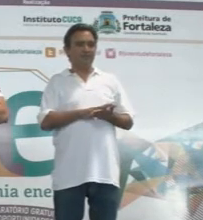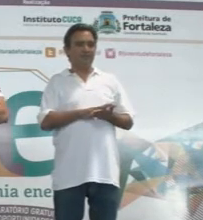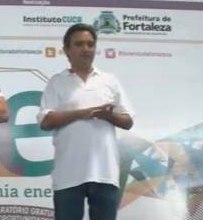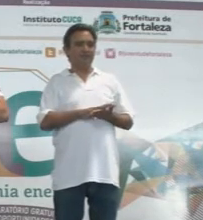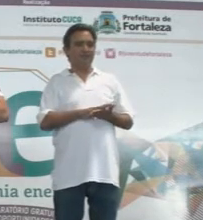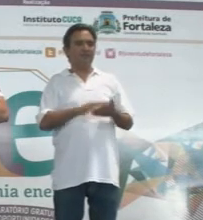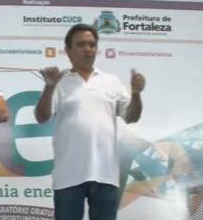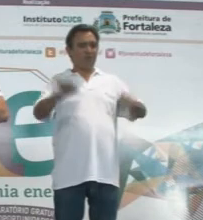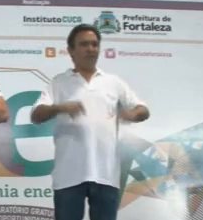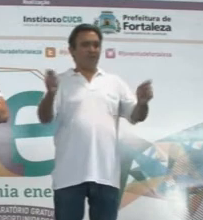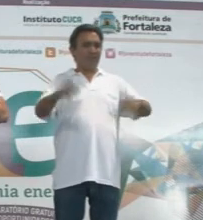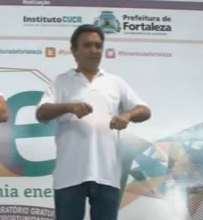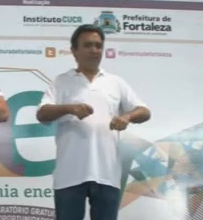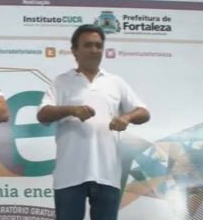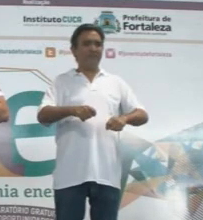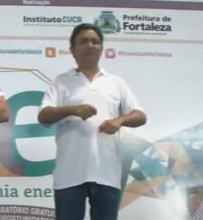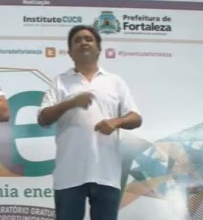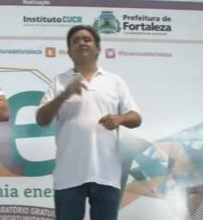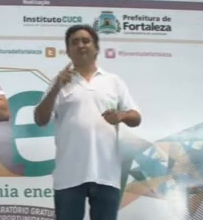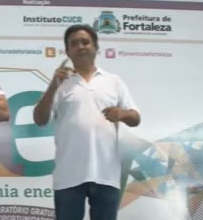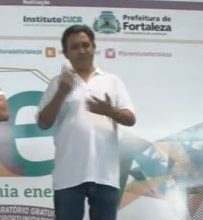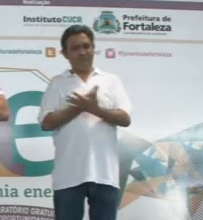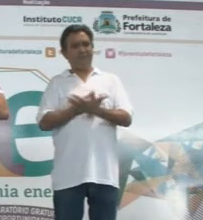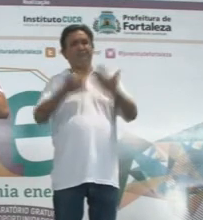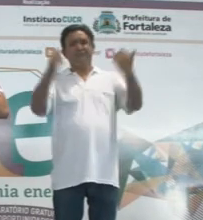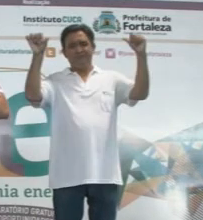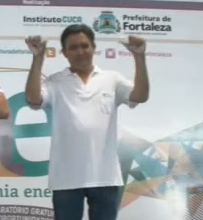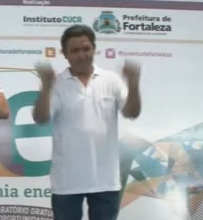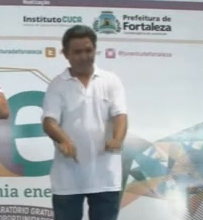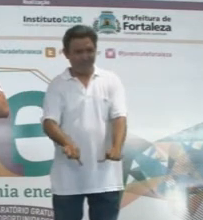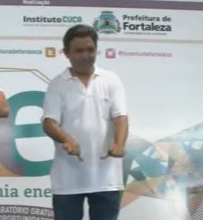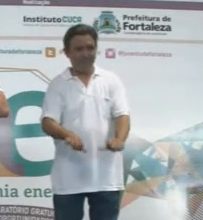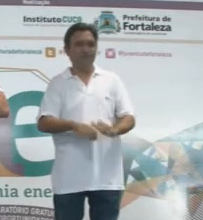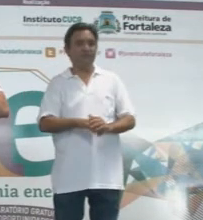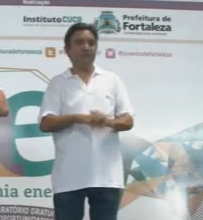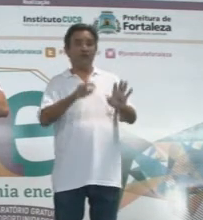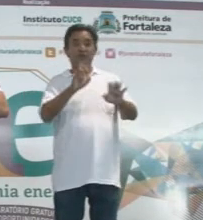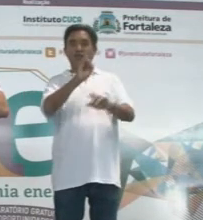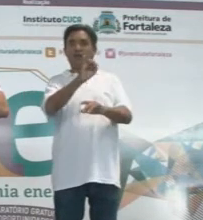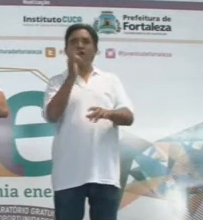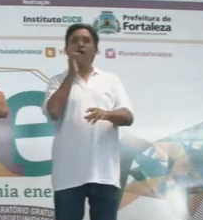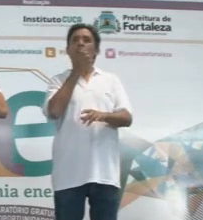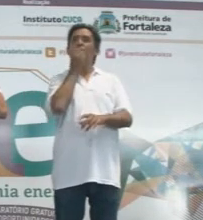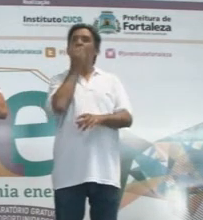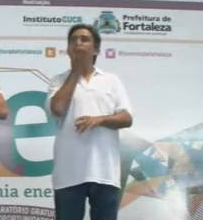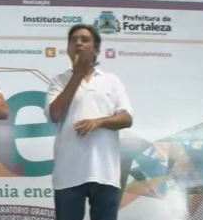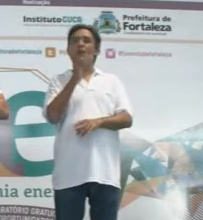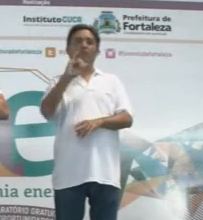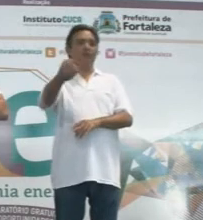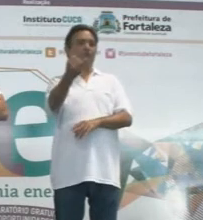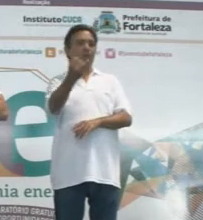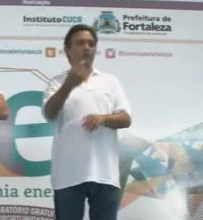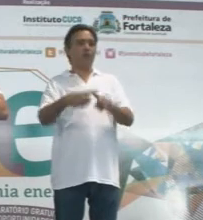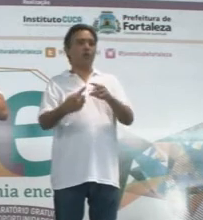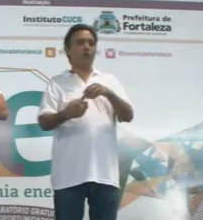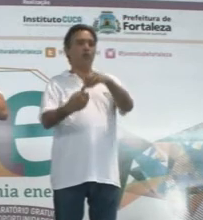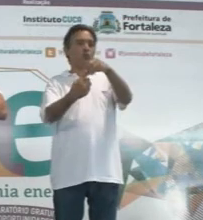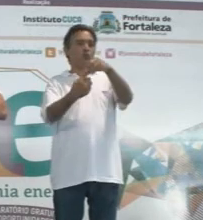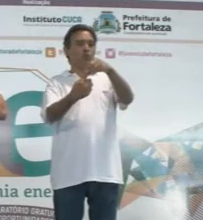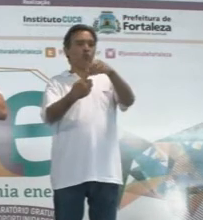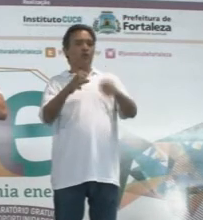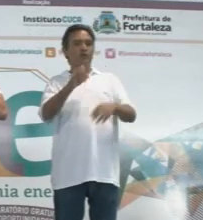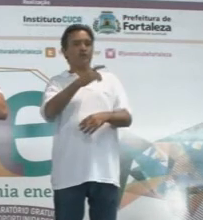ficar pior, porque quando a situação está ruim, ela só piora. Quando vê uma coisa boa, olhe, aproveite, que é só uma. Mas